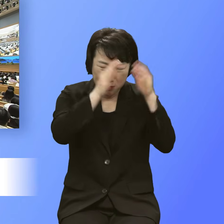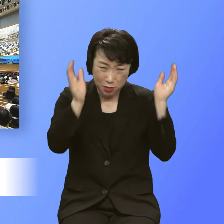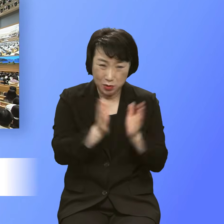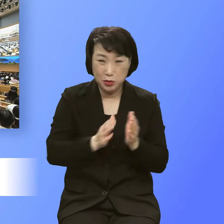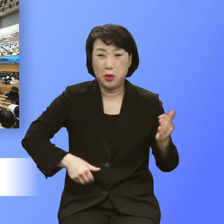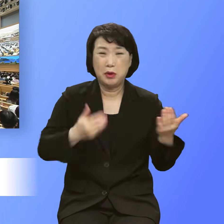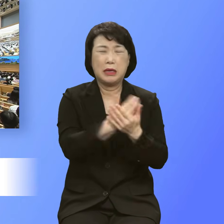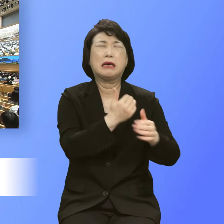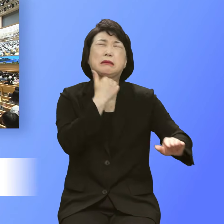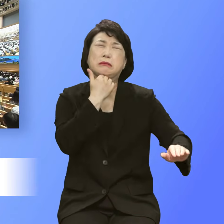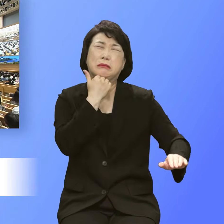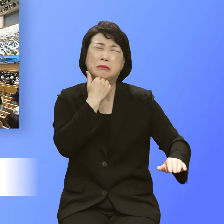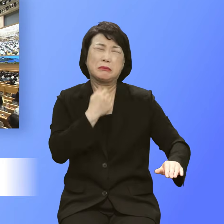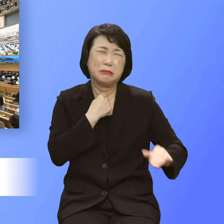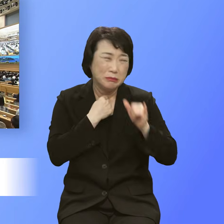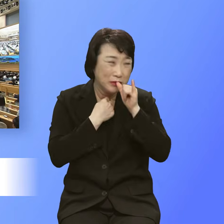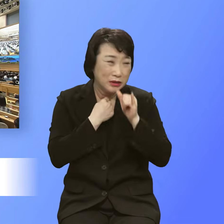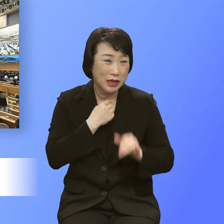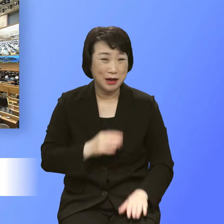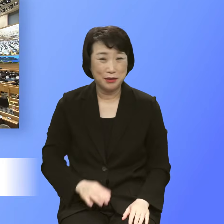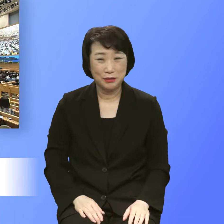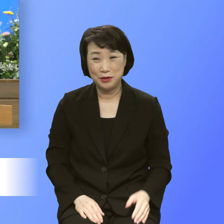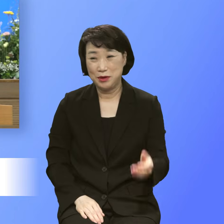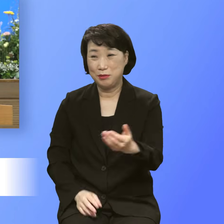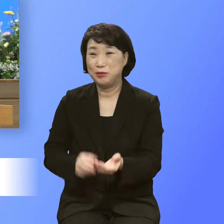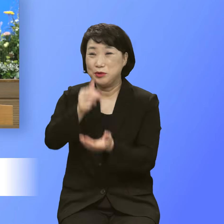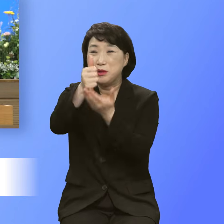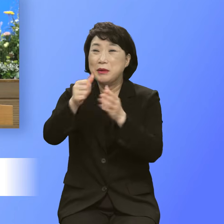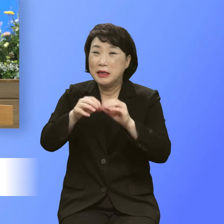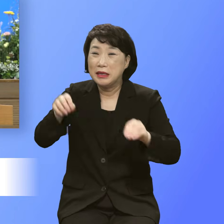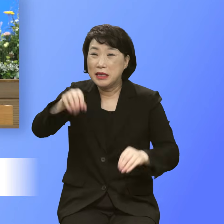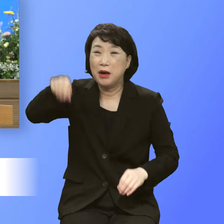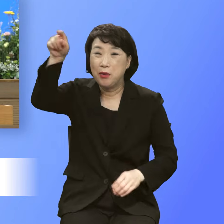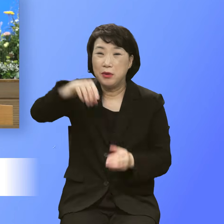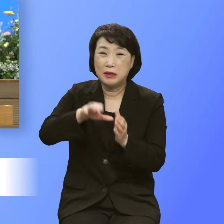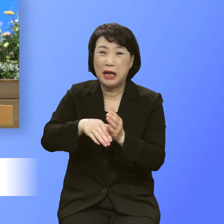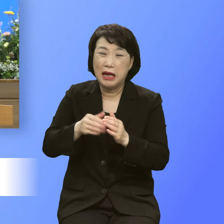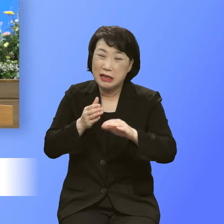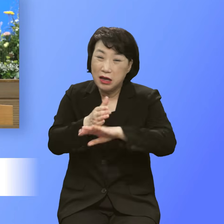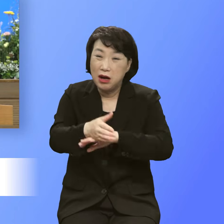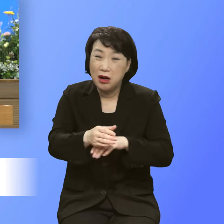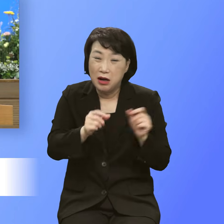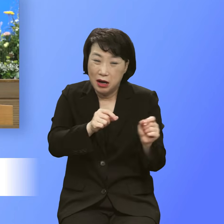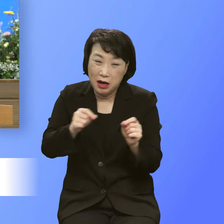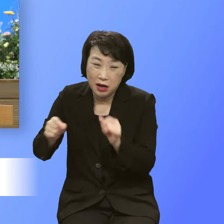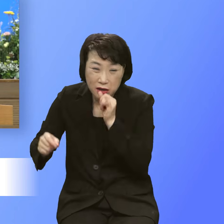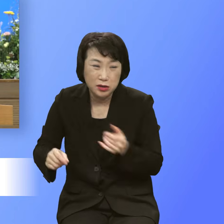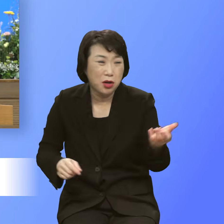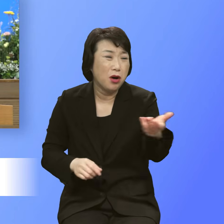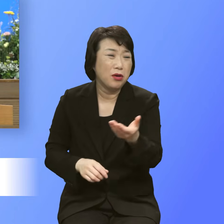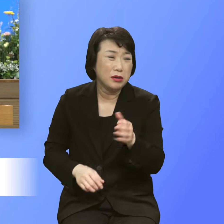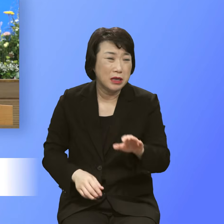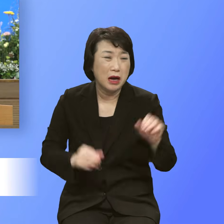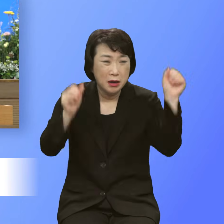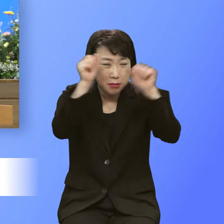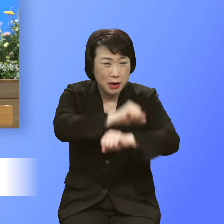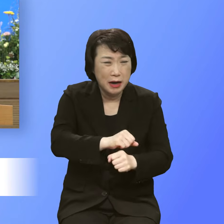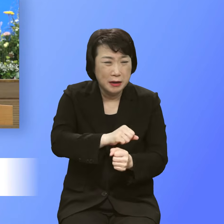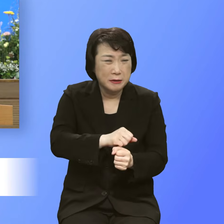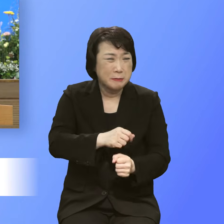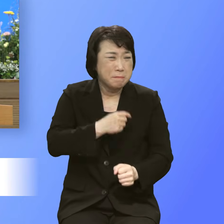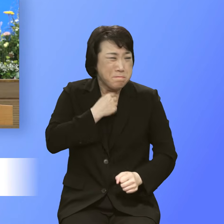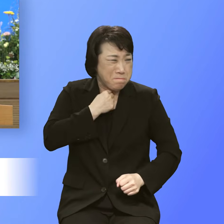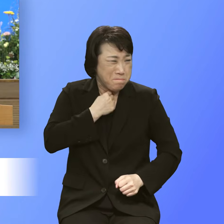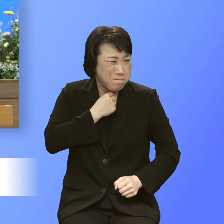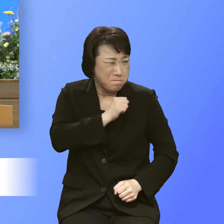다 회개하기에 이르기를 원하시느니라. 주님이 이 땅에 오시기 더디고 너희를 정말로 멸망시켜버리고